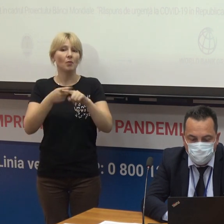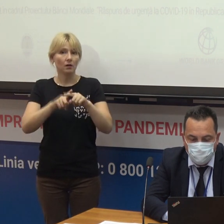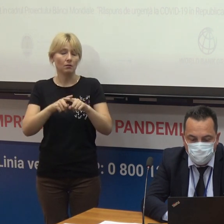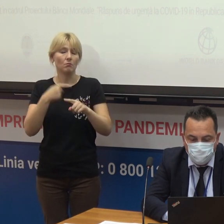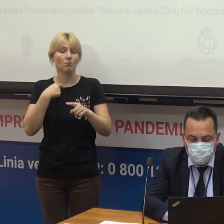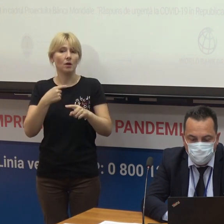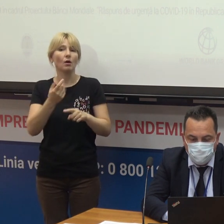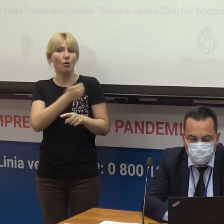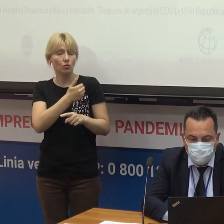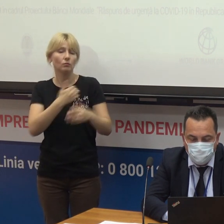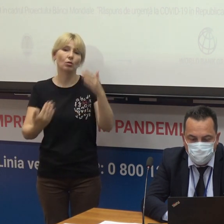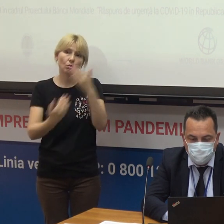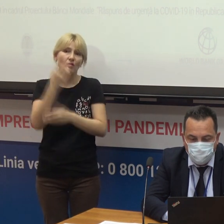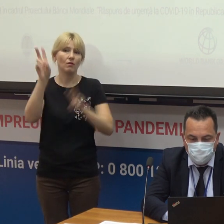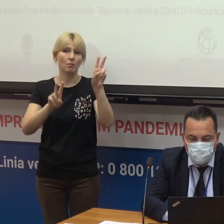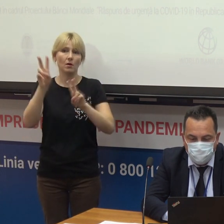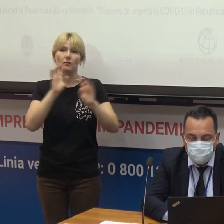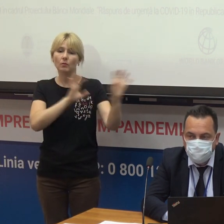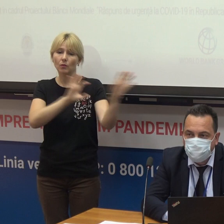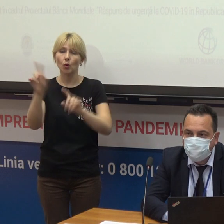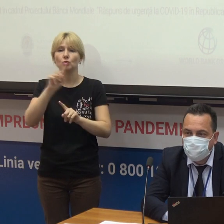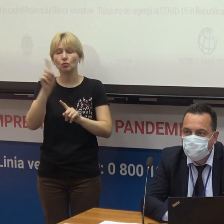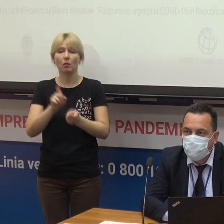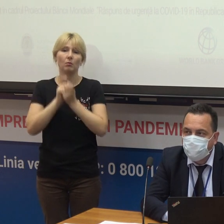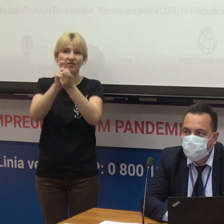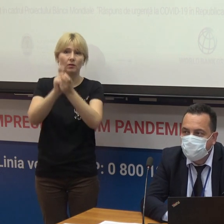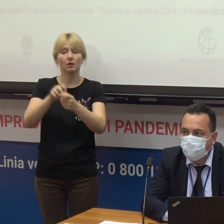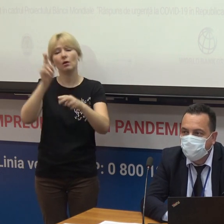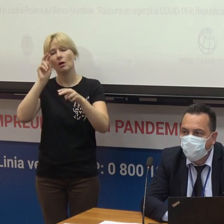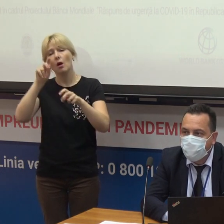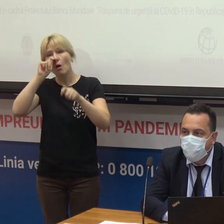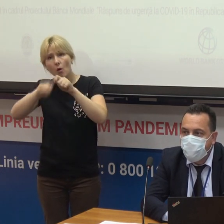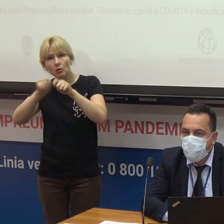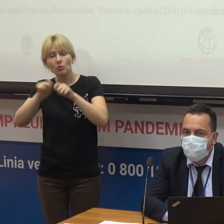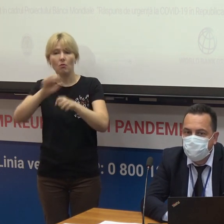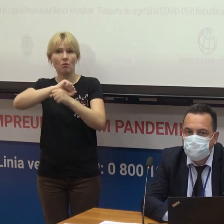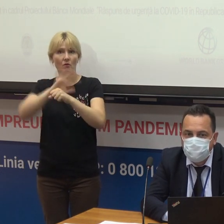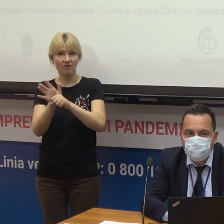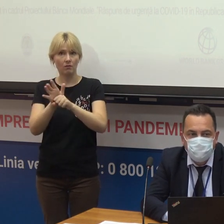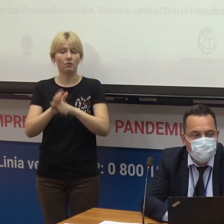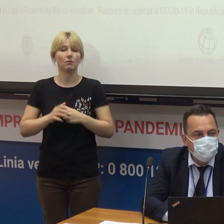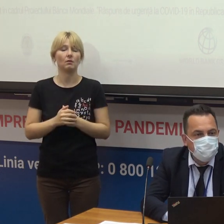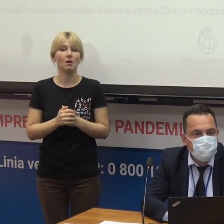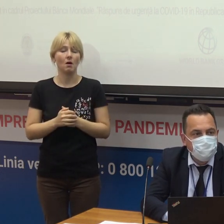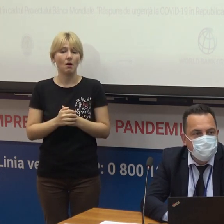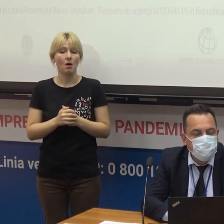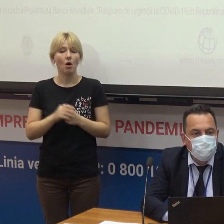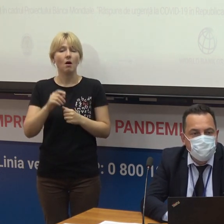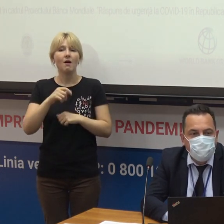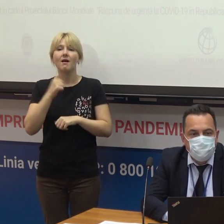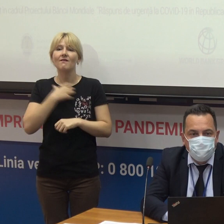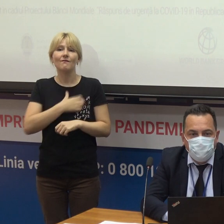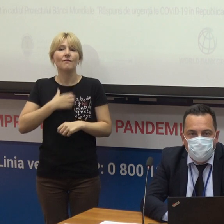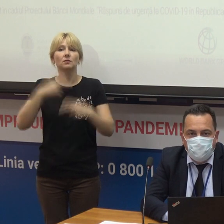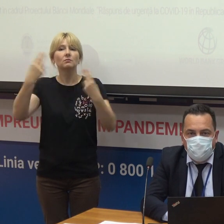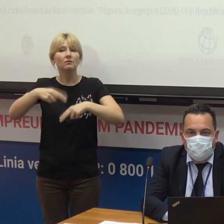noi măsuri sporite de vigilență pentru prevenirea și controlul infecției COVID-19, în special la trecerea frontierei de